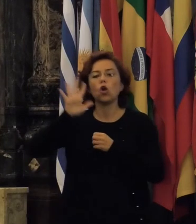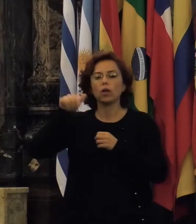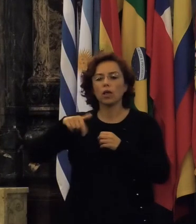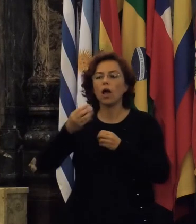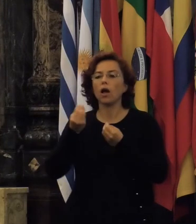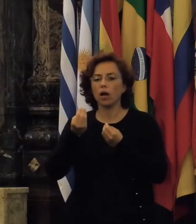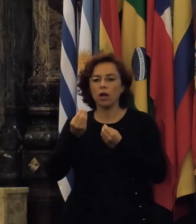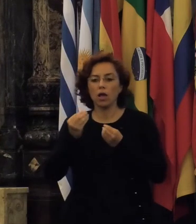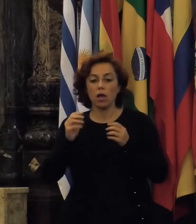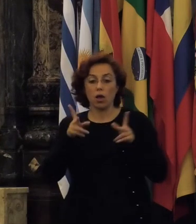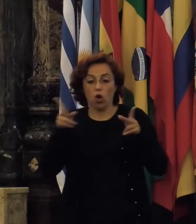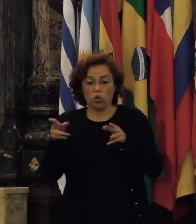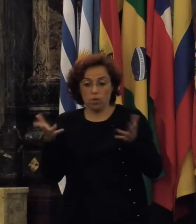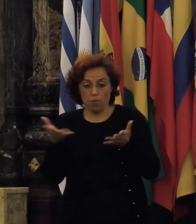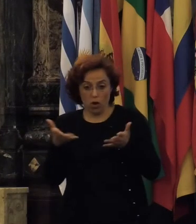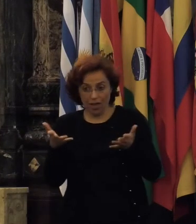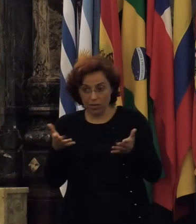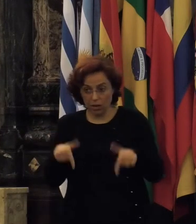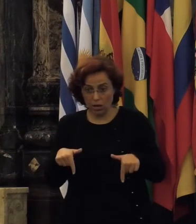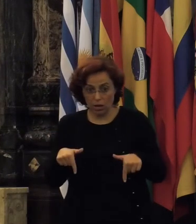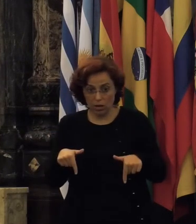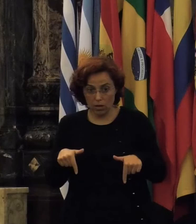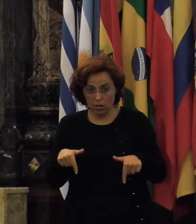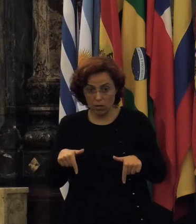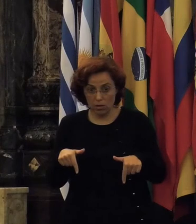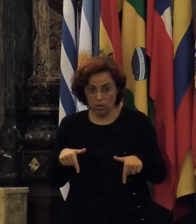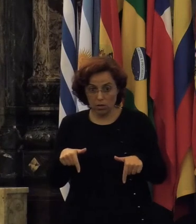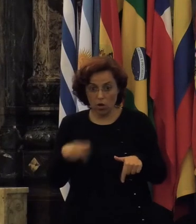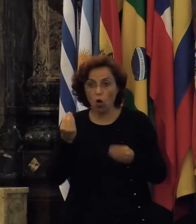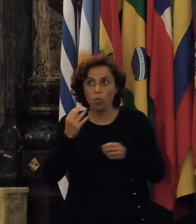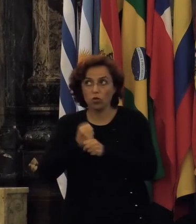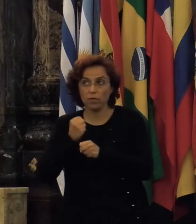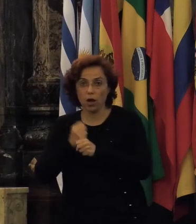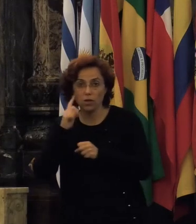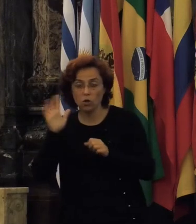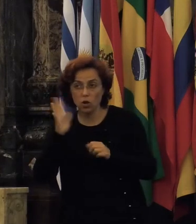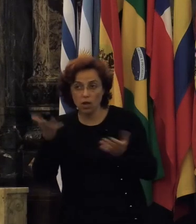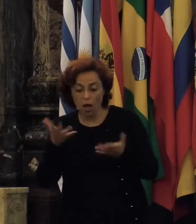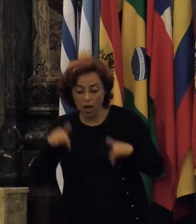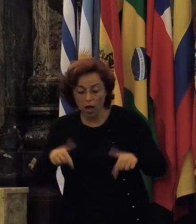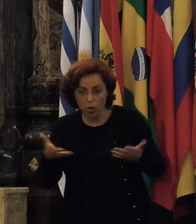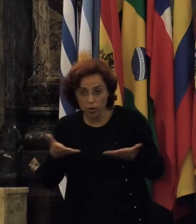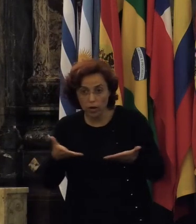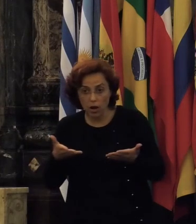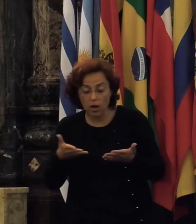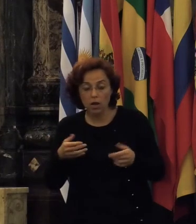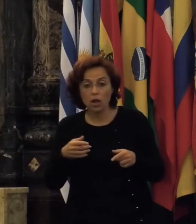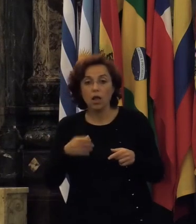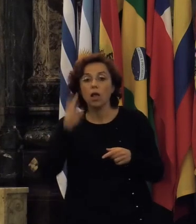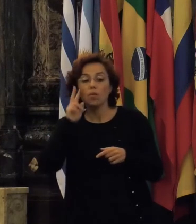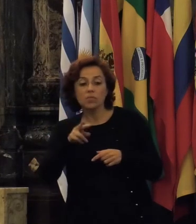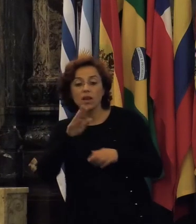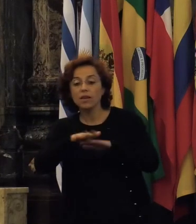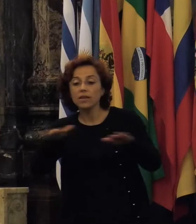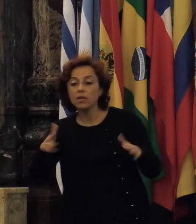¿Es contemporánea? Fíjense que muchas veces los niños hoy